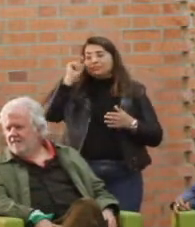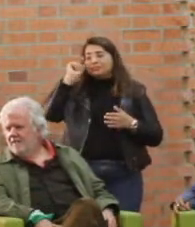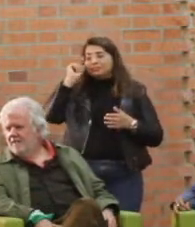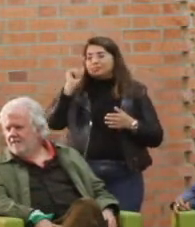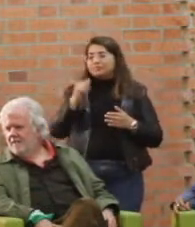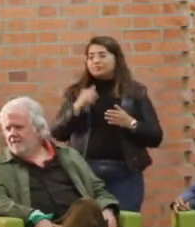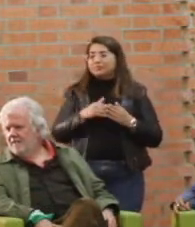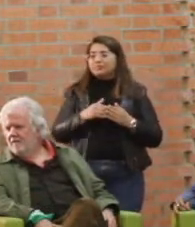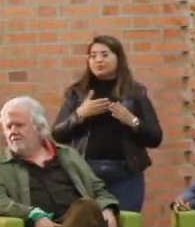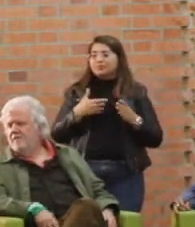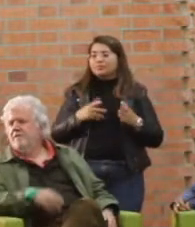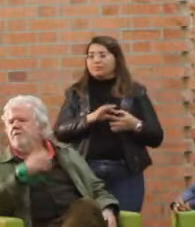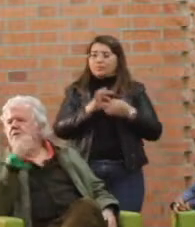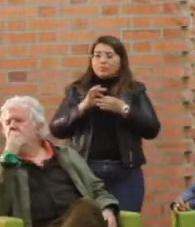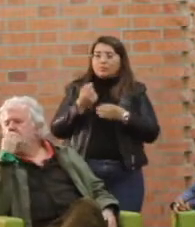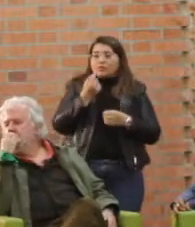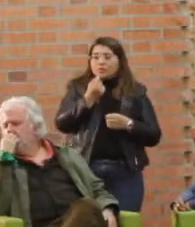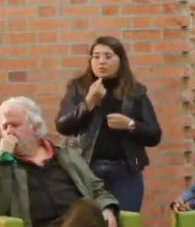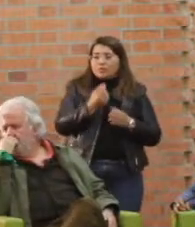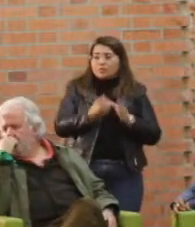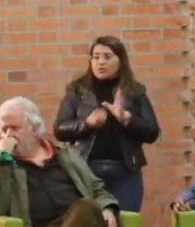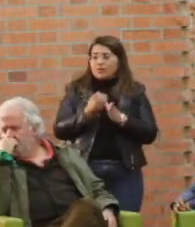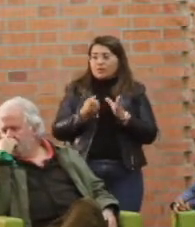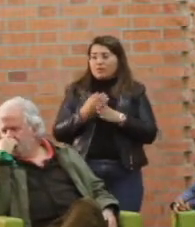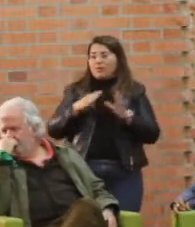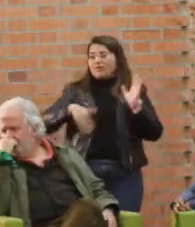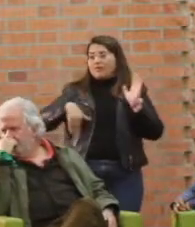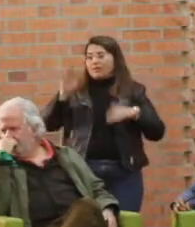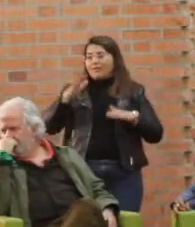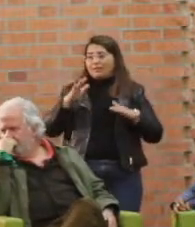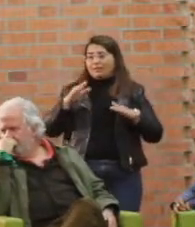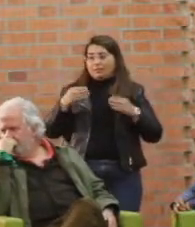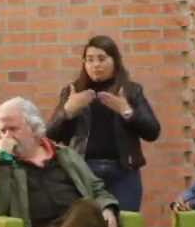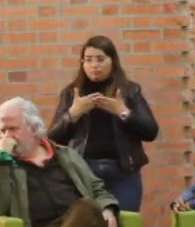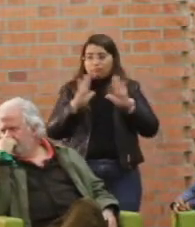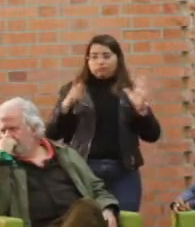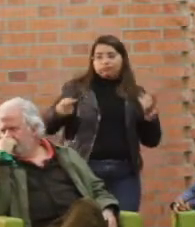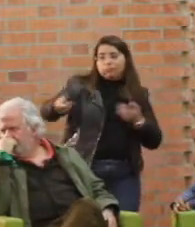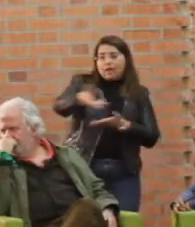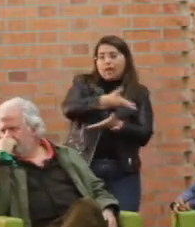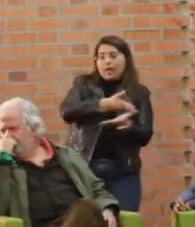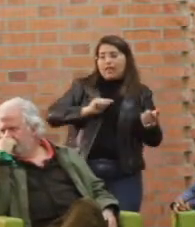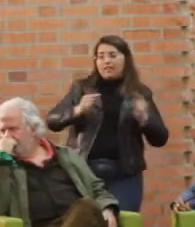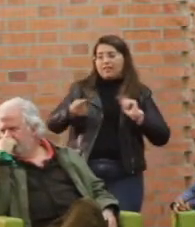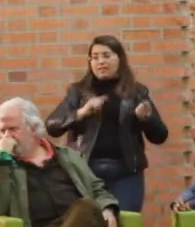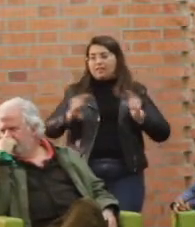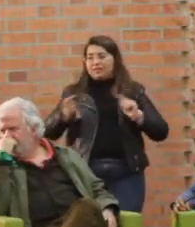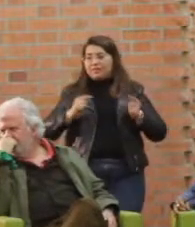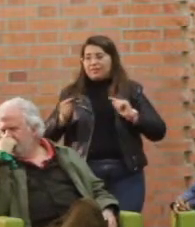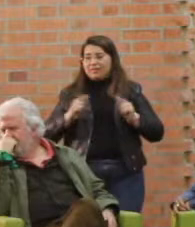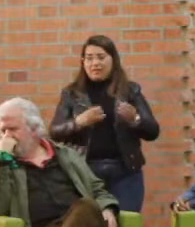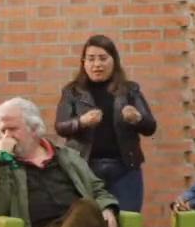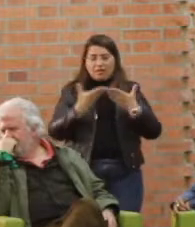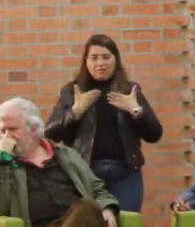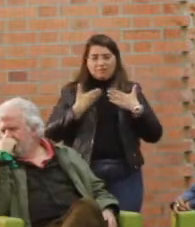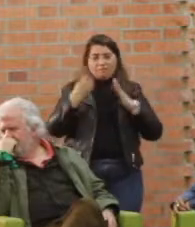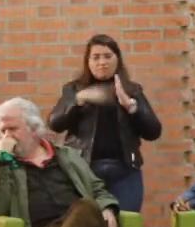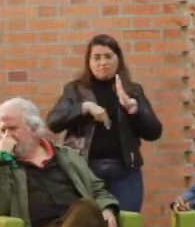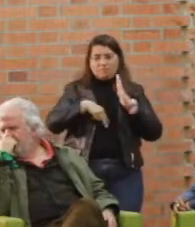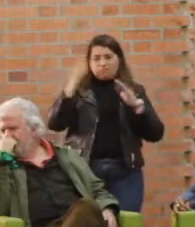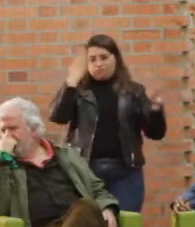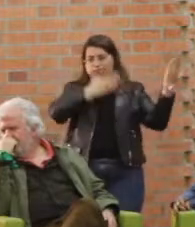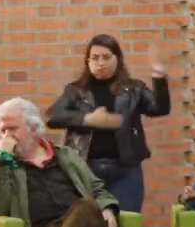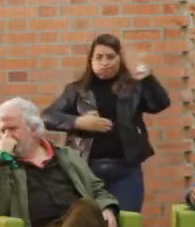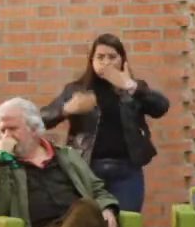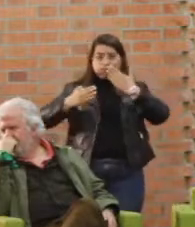la compra este libro fue después de haber hecho un debate en clases y mil personas que mi profesor era Ciro angarita que fue